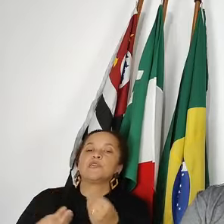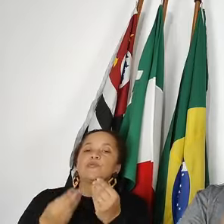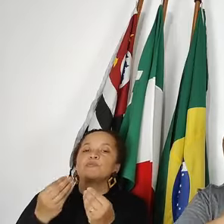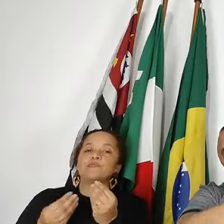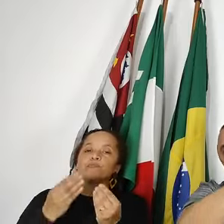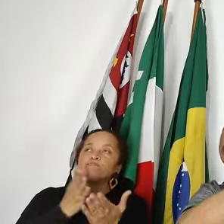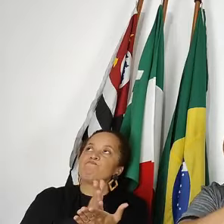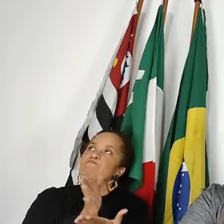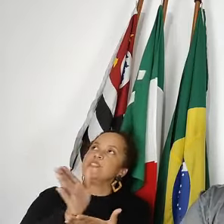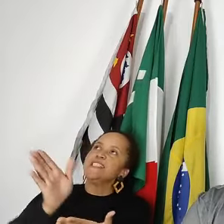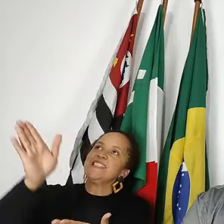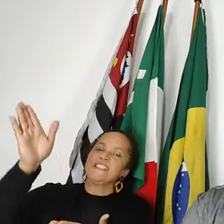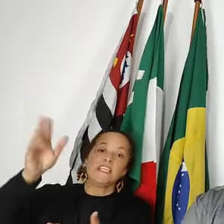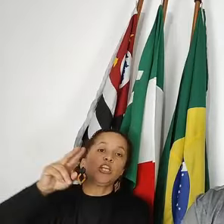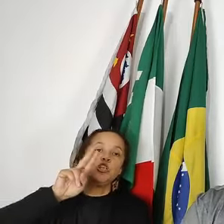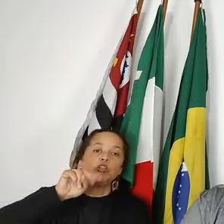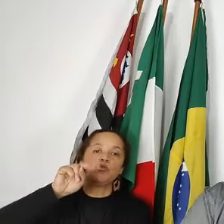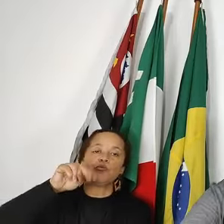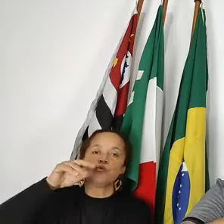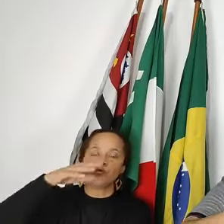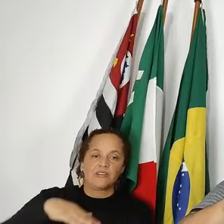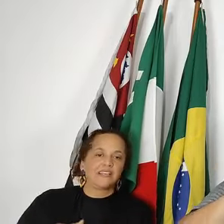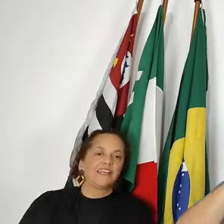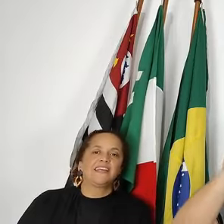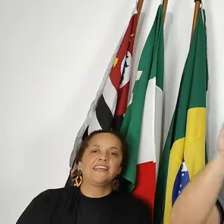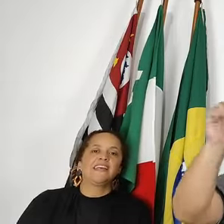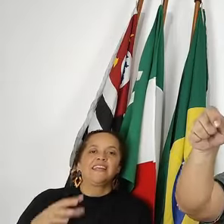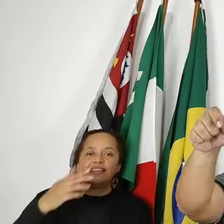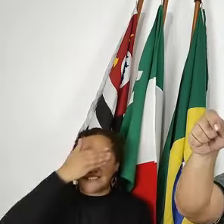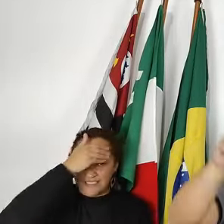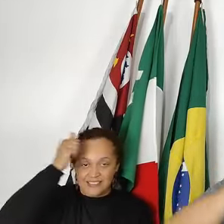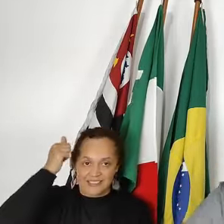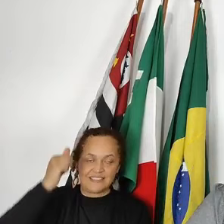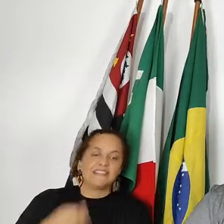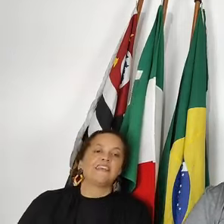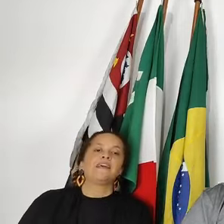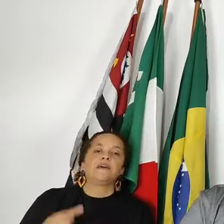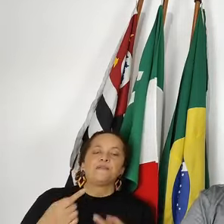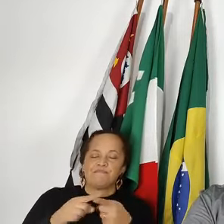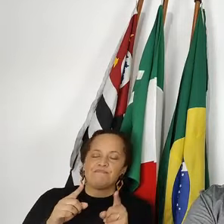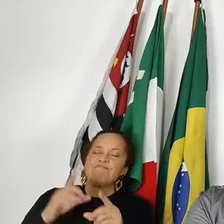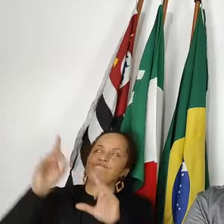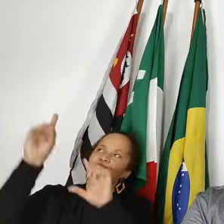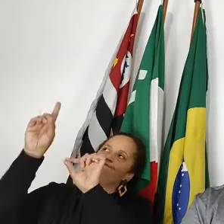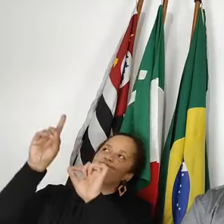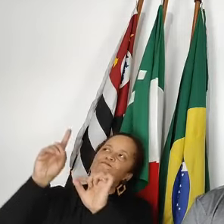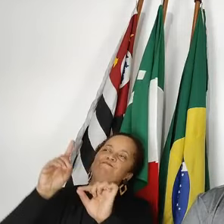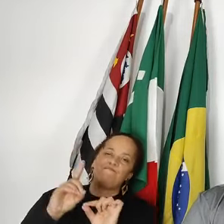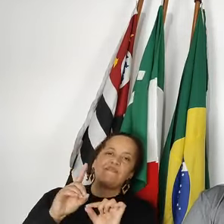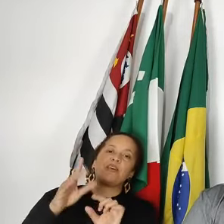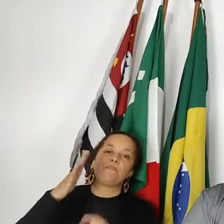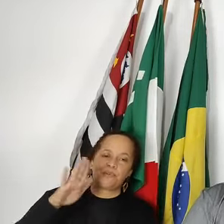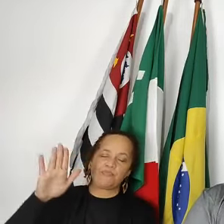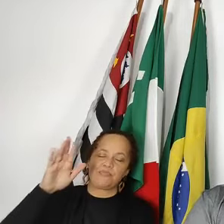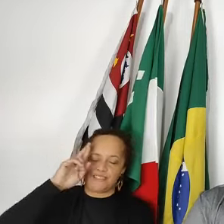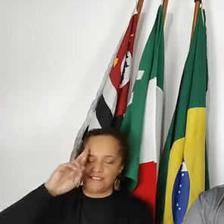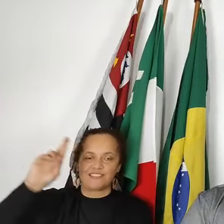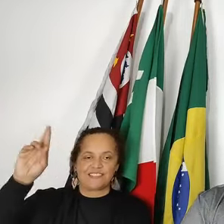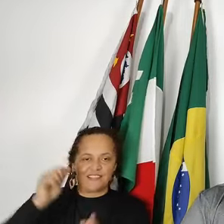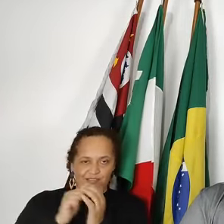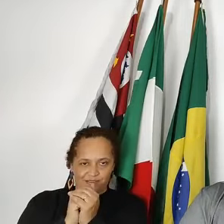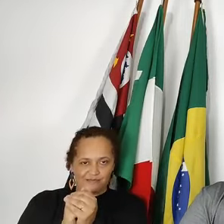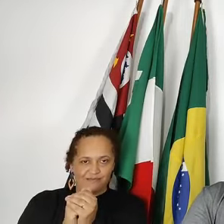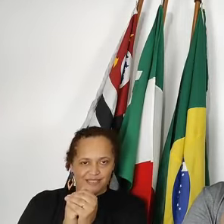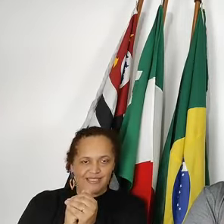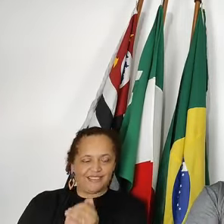esquecerá dele. Ele pode até estar distante, percorrendo, mas um dia ele há de voltar, porque é a promessa do Senhor. Amém, irmão?